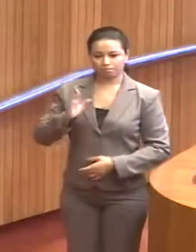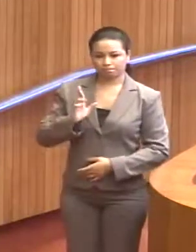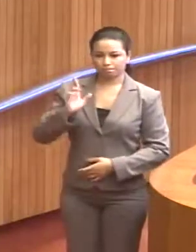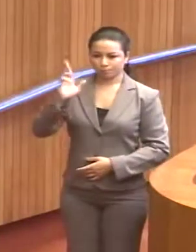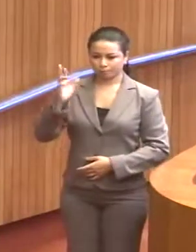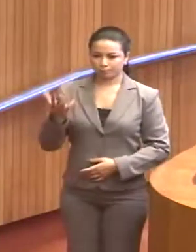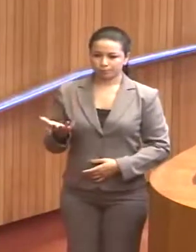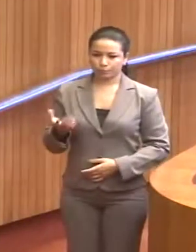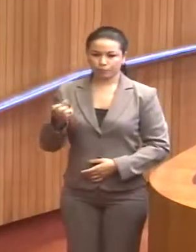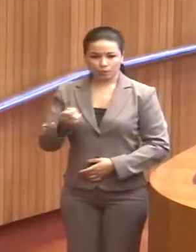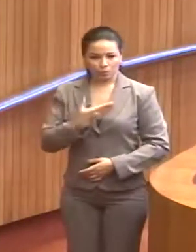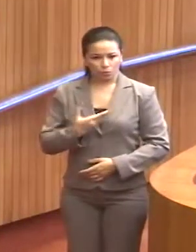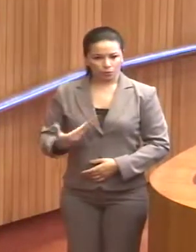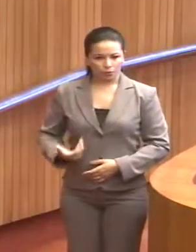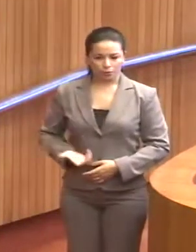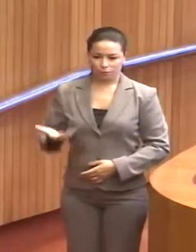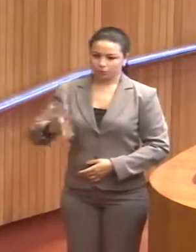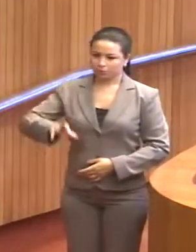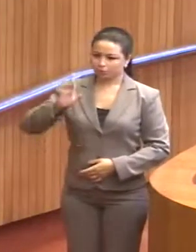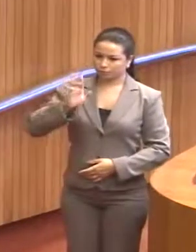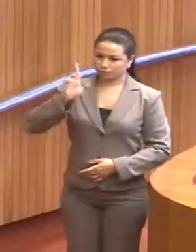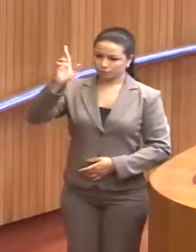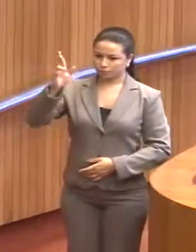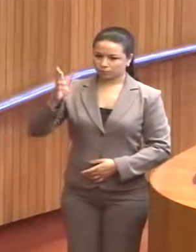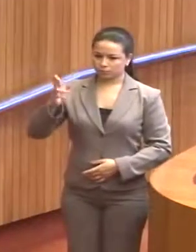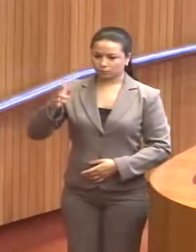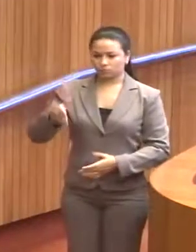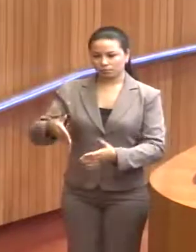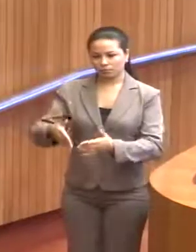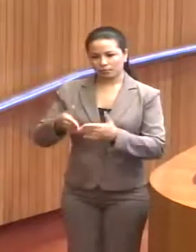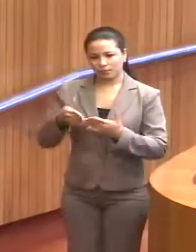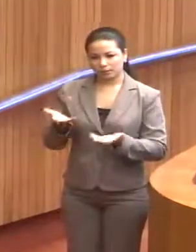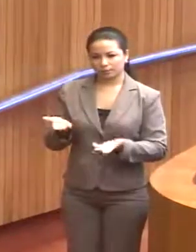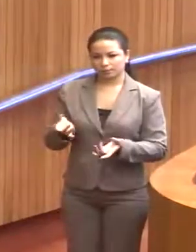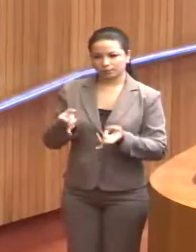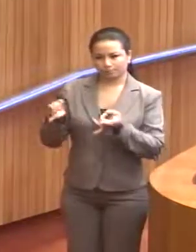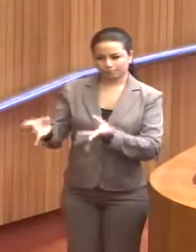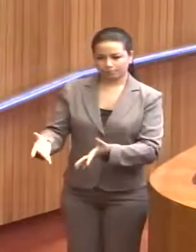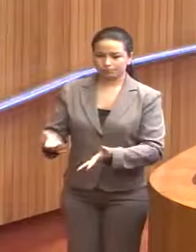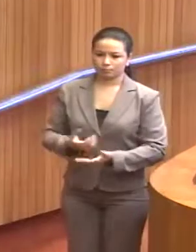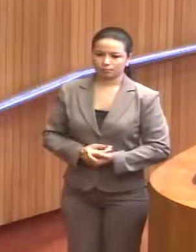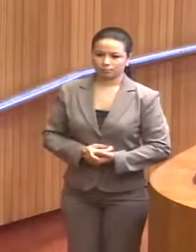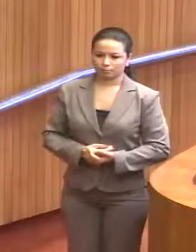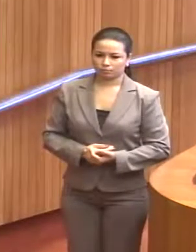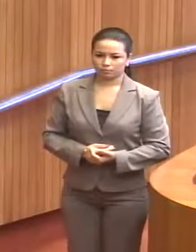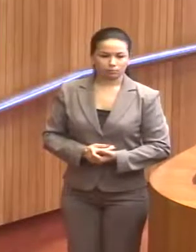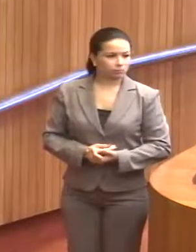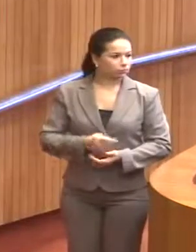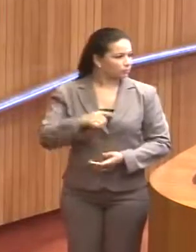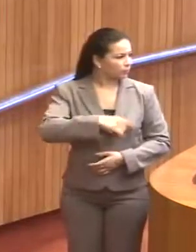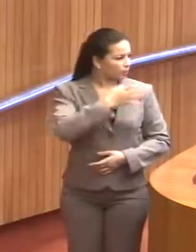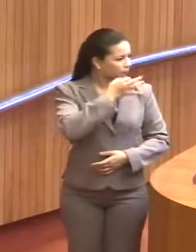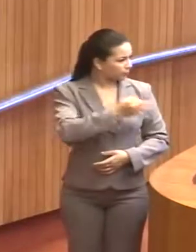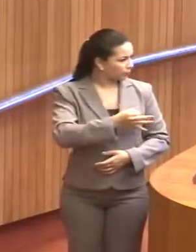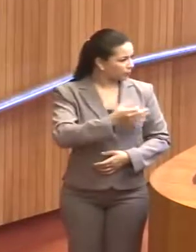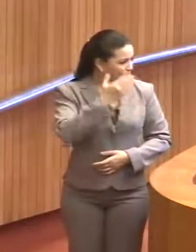comanda. Se o governo não quiser comandar, que peça para sair. Essa é a providência. Muito obrigado, senhor presidente.